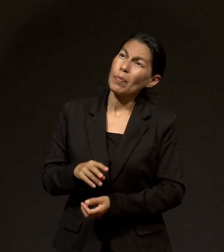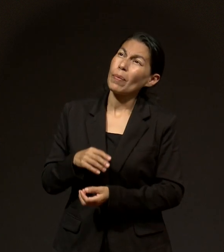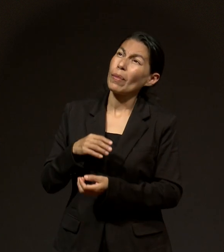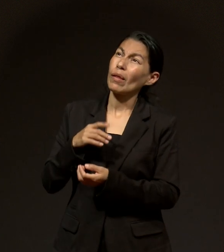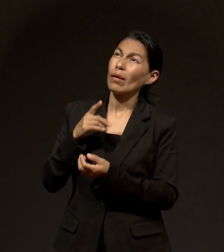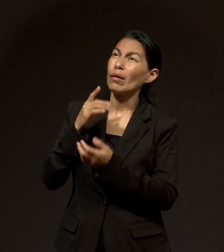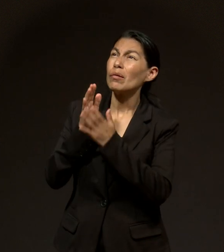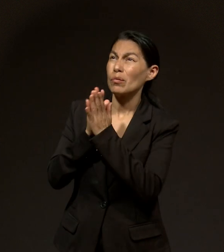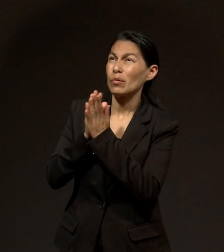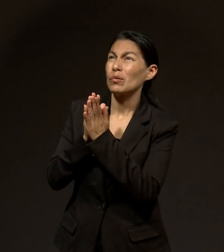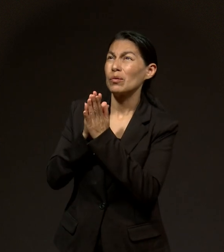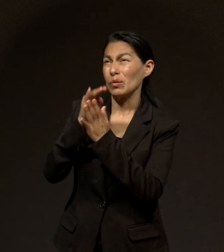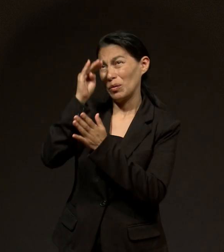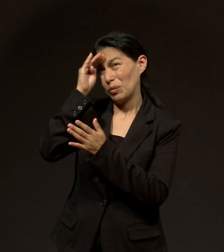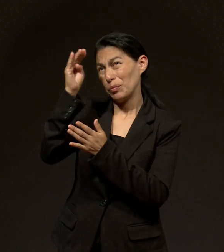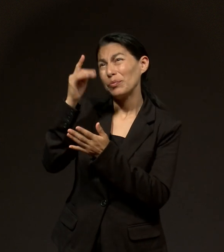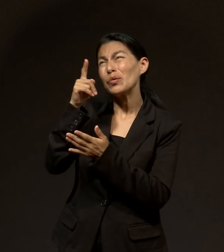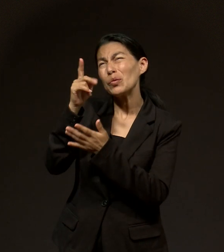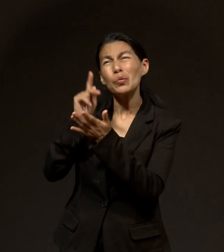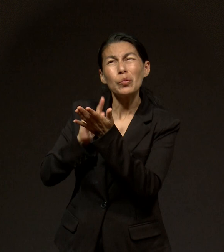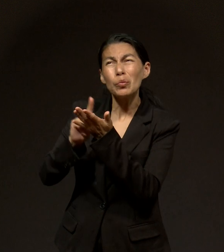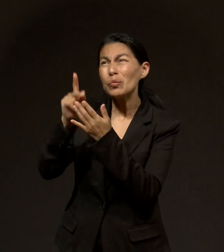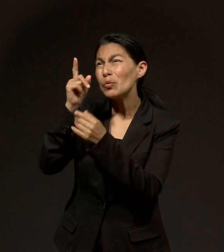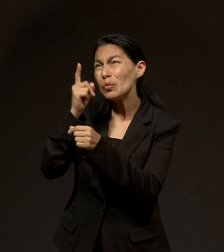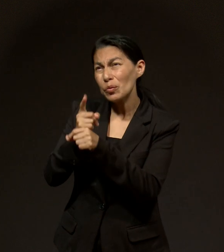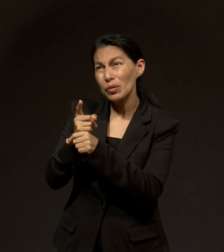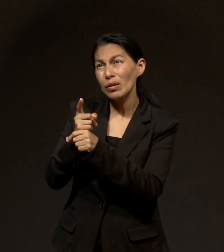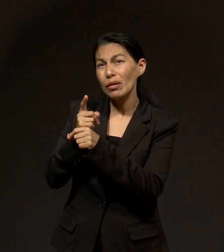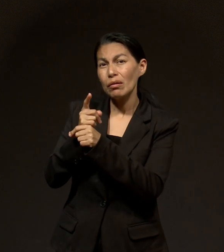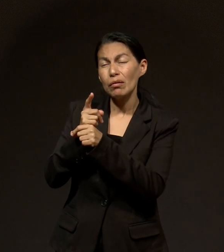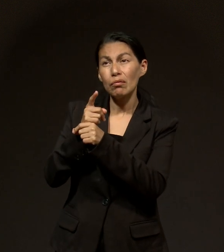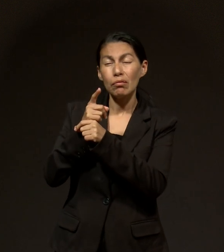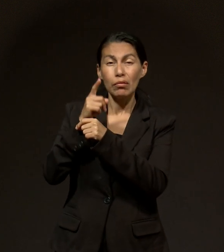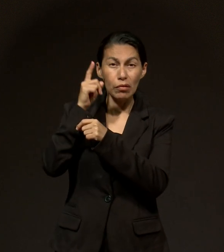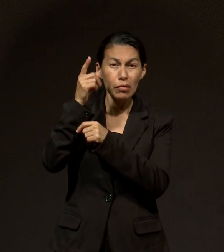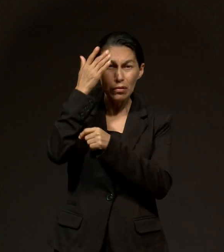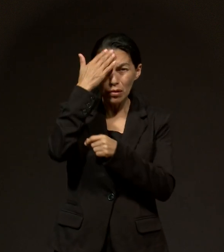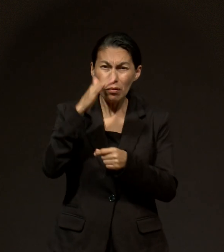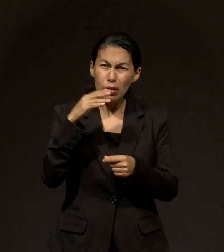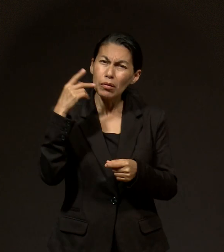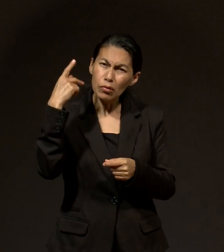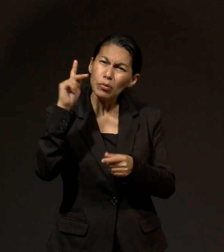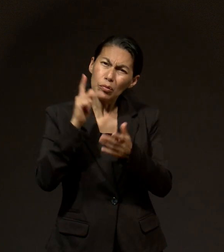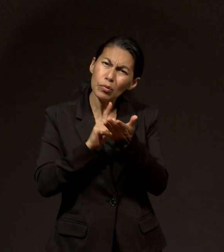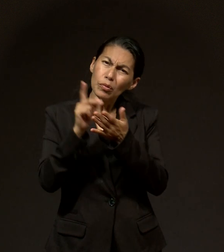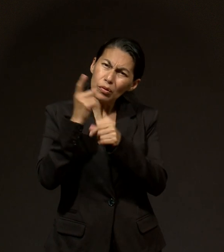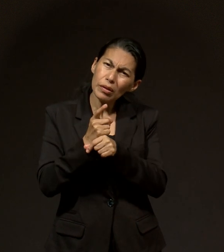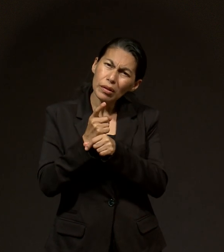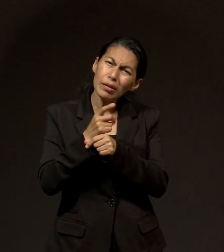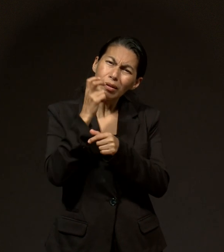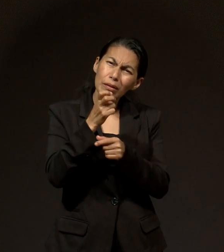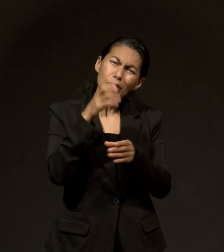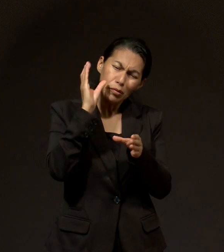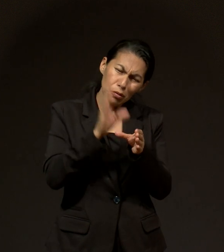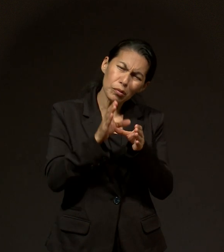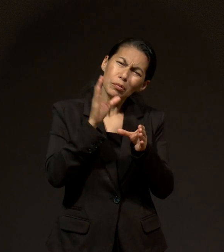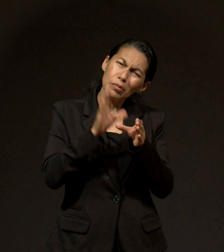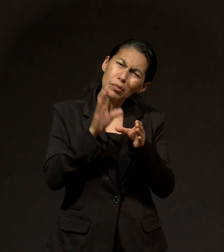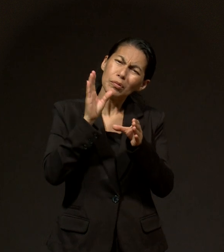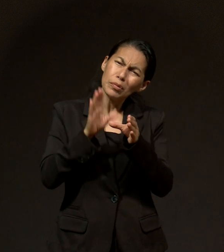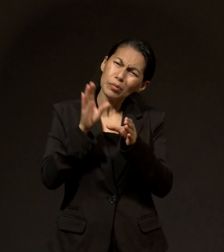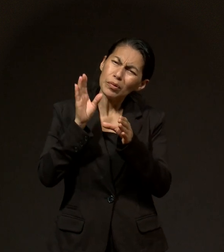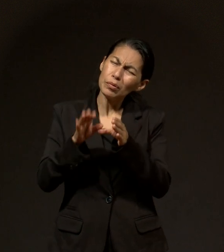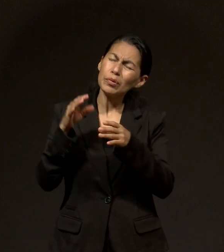porque sabemos que esa es la voluntad de Dios para sus hijos. Eso es